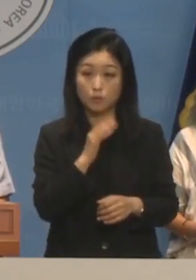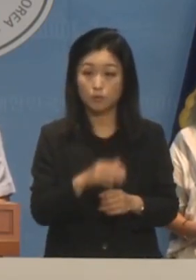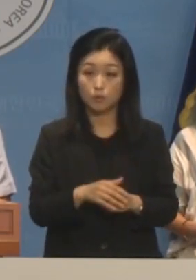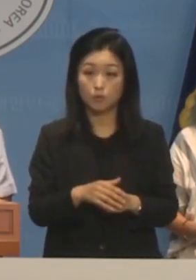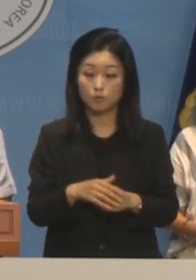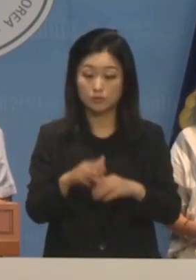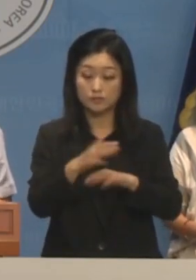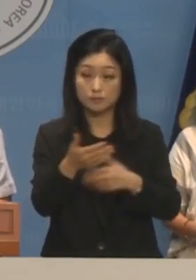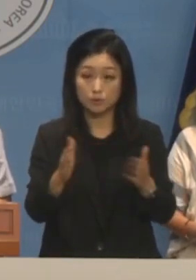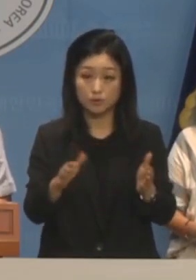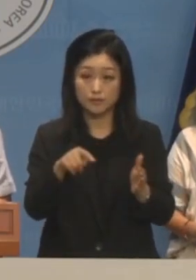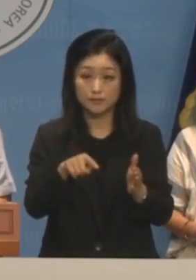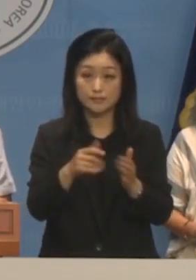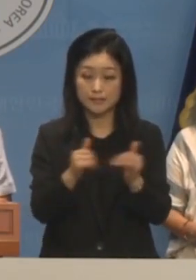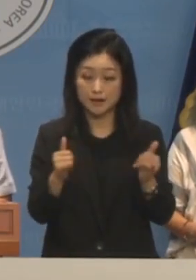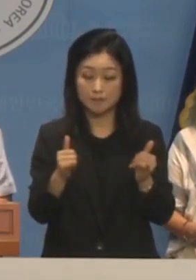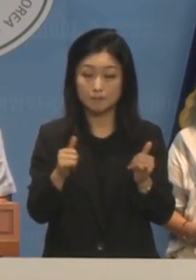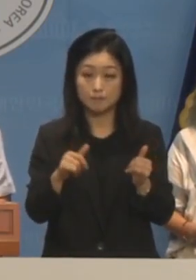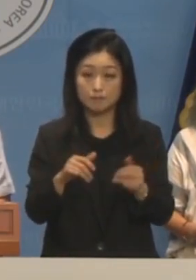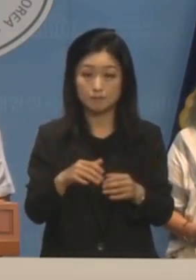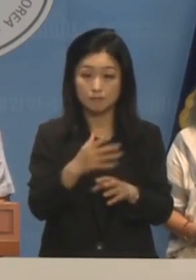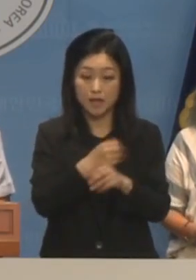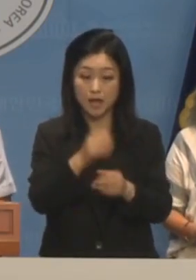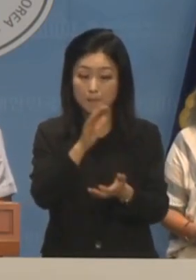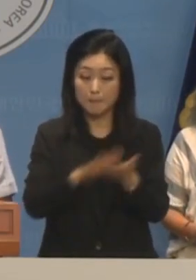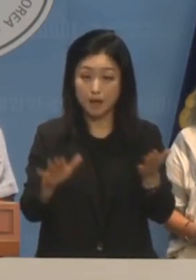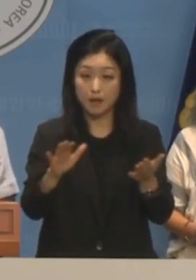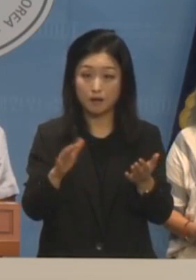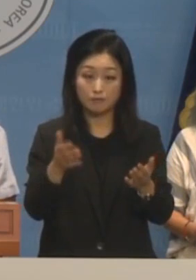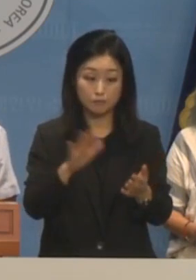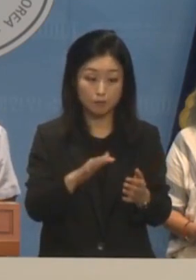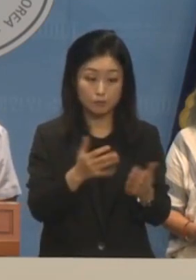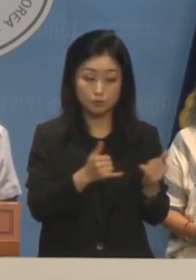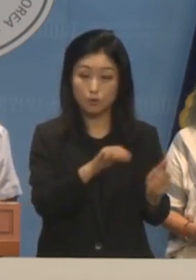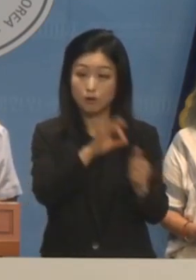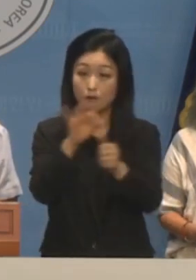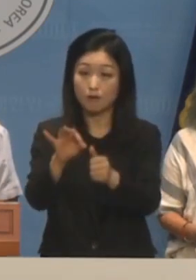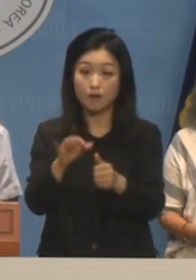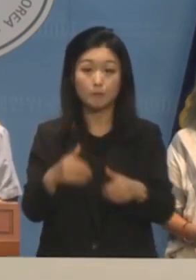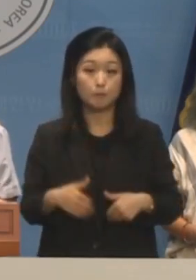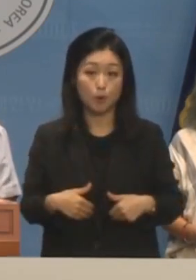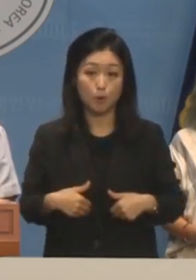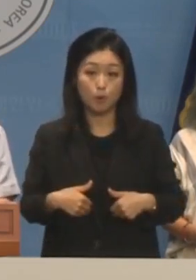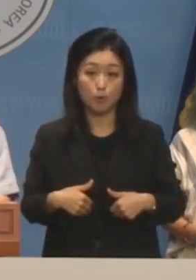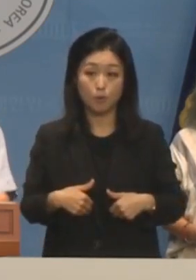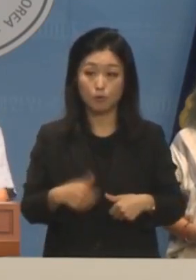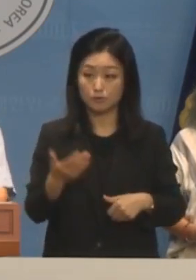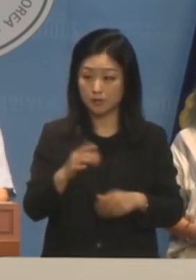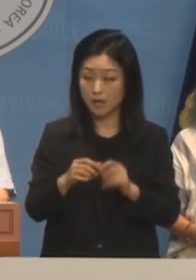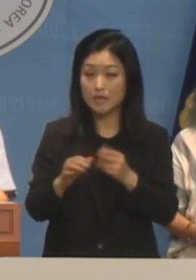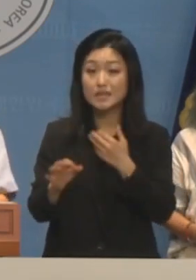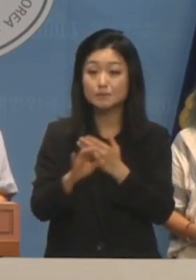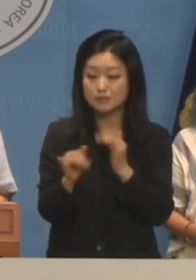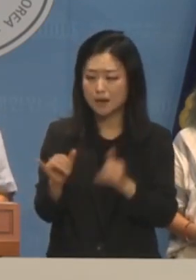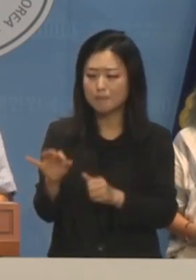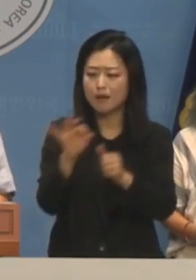높게 올라가 있음에도 불구하고 그 자리를 비정규직, 임시직 외주화로 채우고